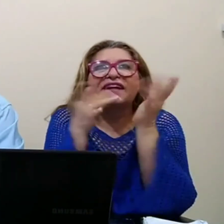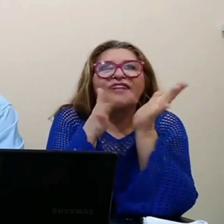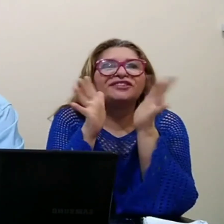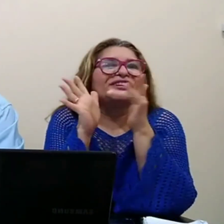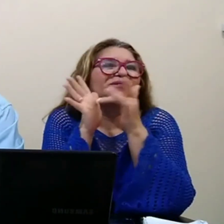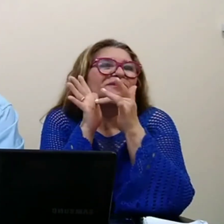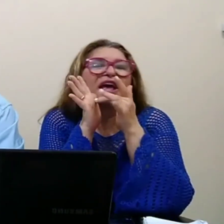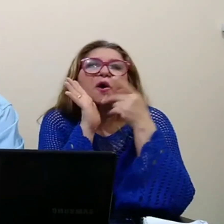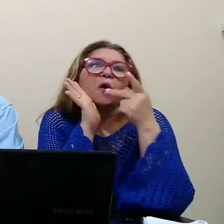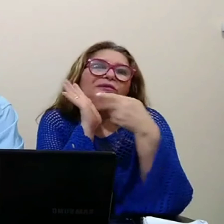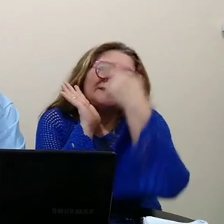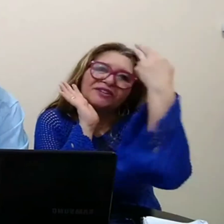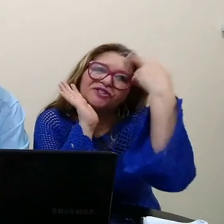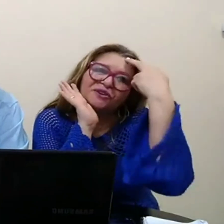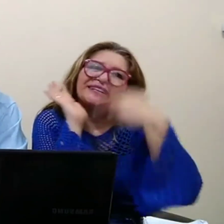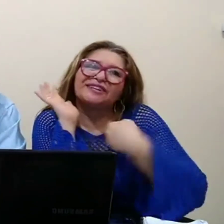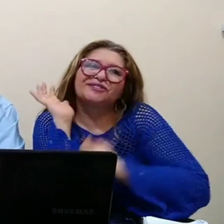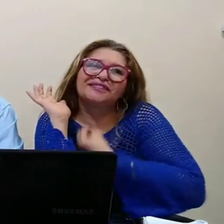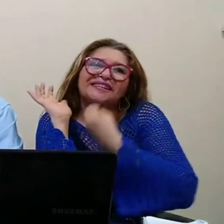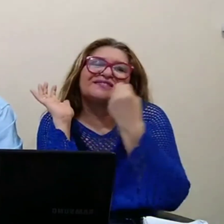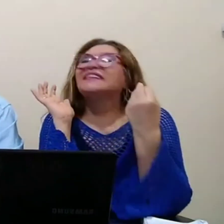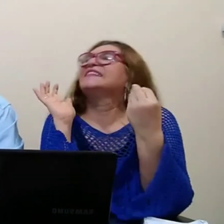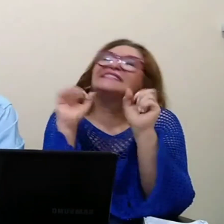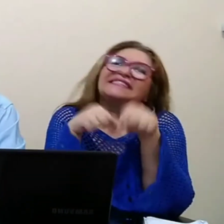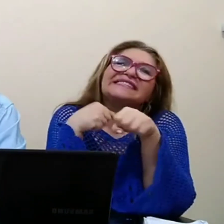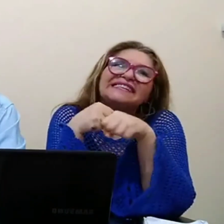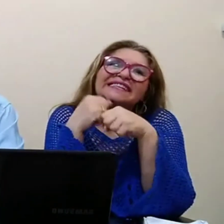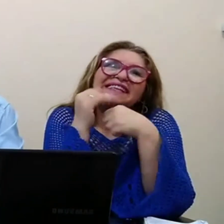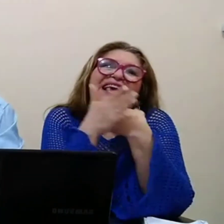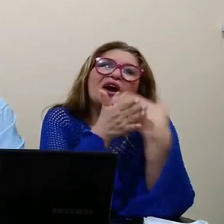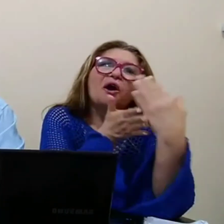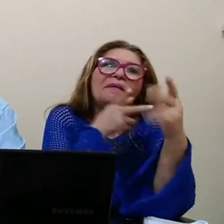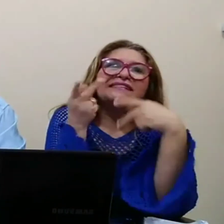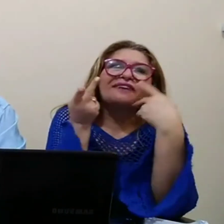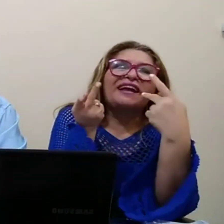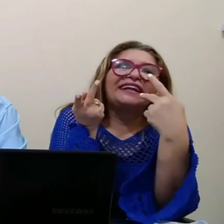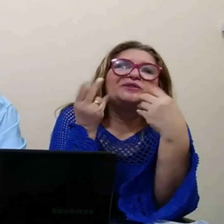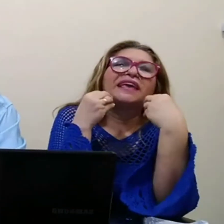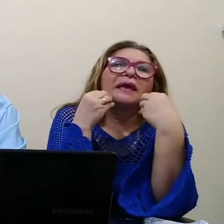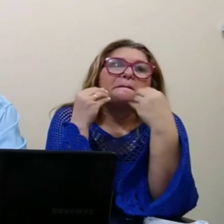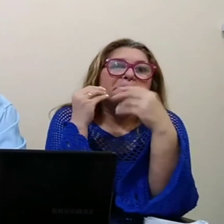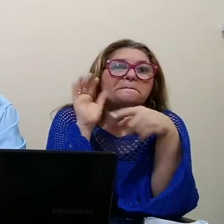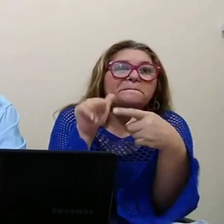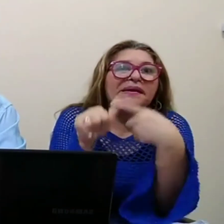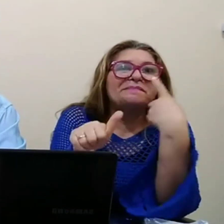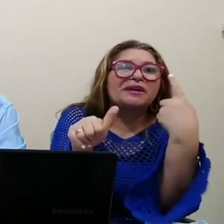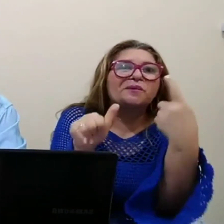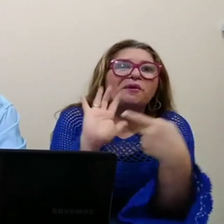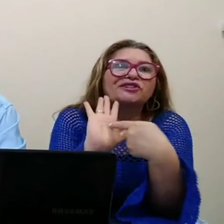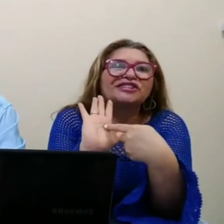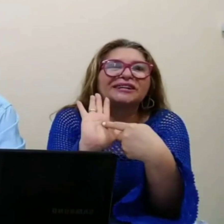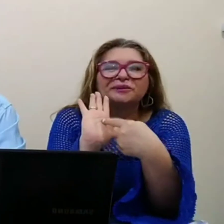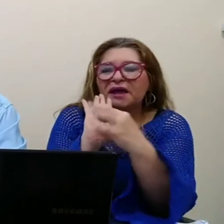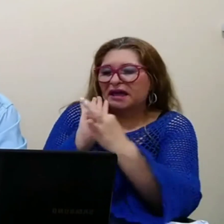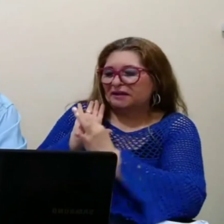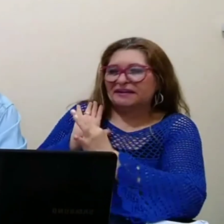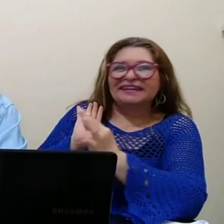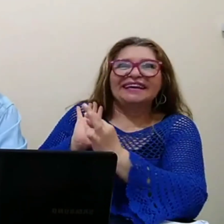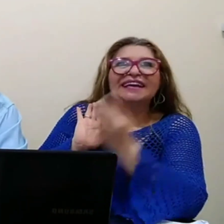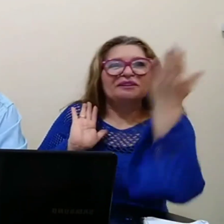através disto. Podemos começar a falar de Jesus através do nosso testemunho, daquilo que Jesus fez em nós, de como